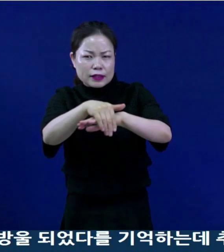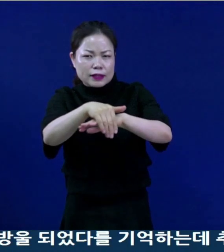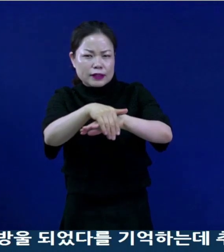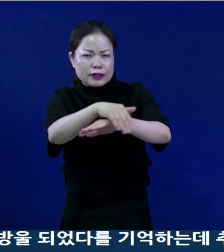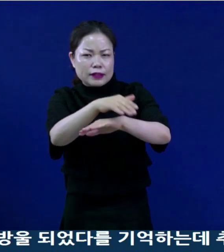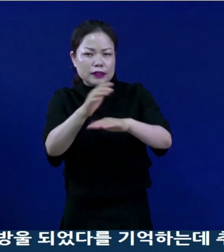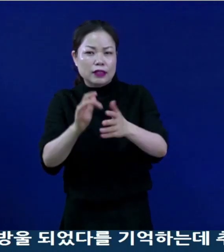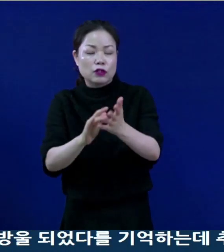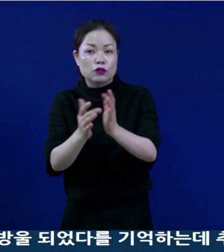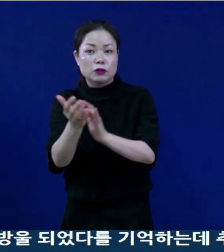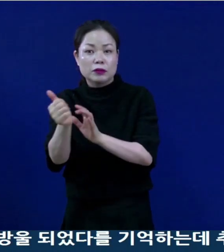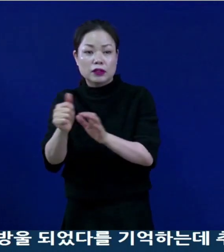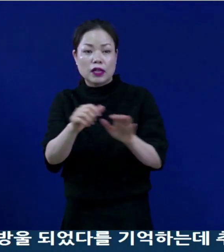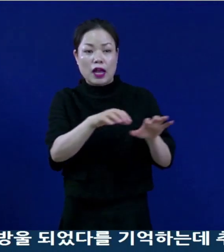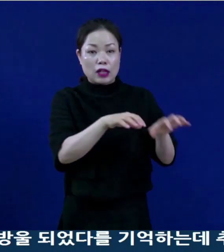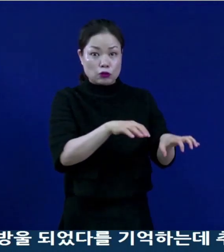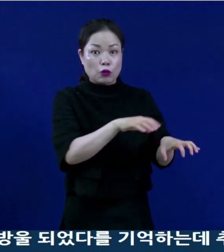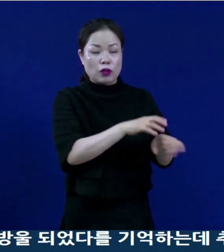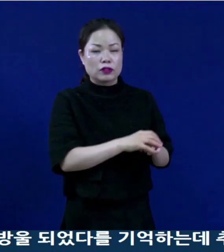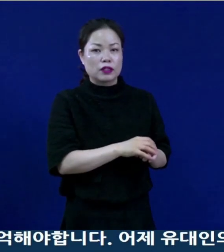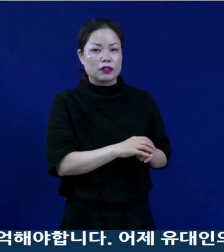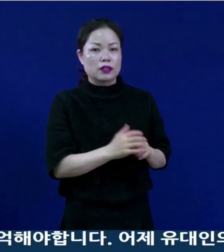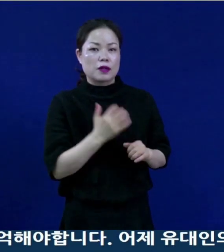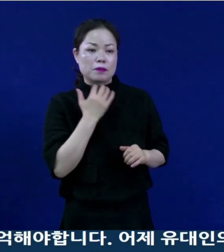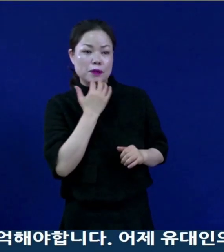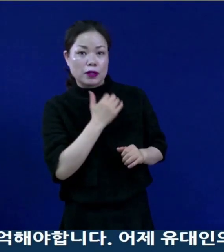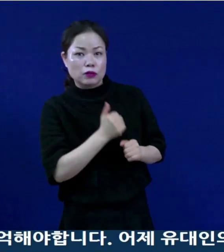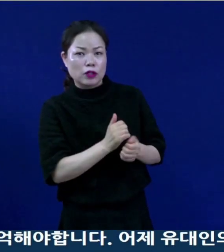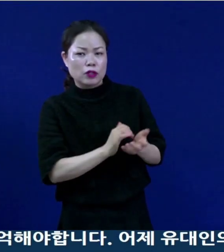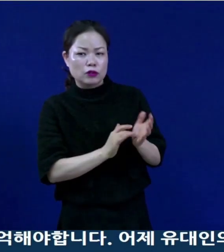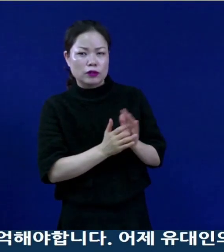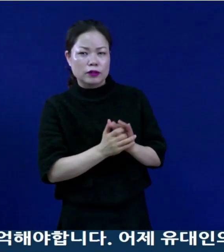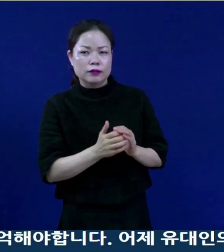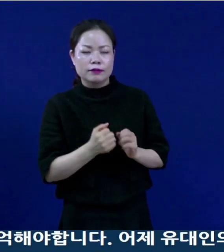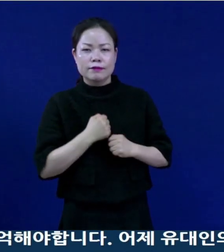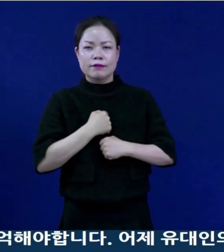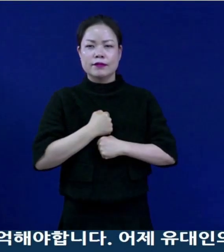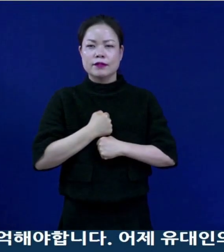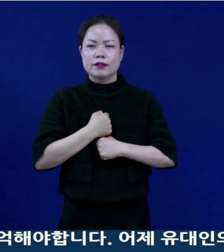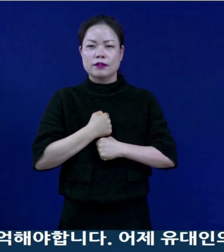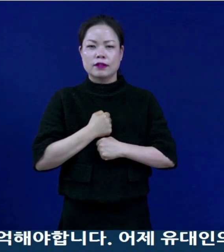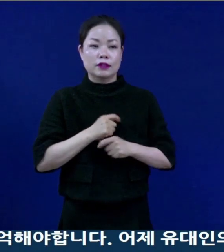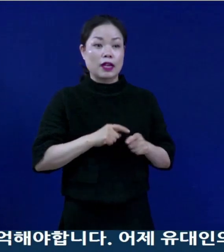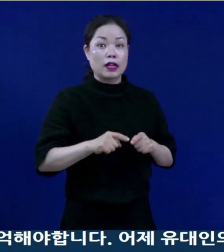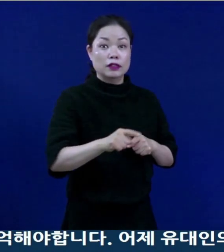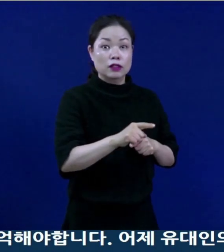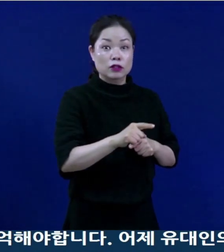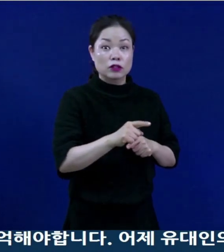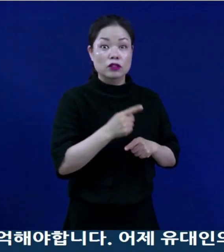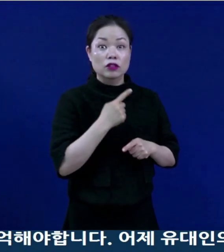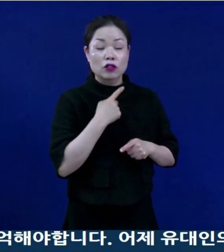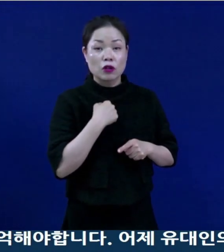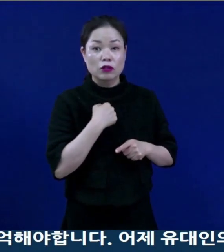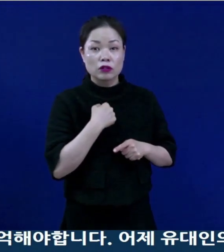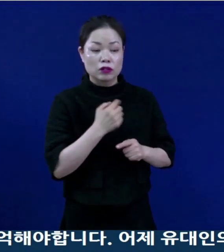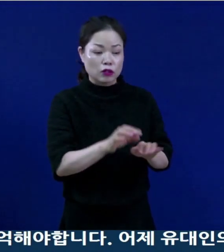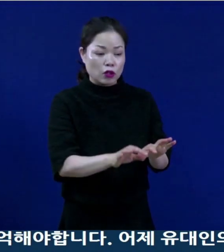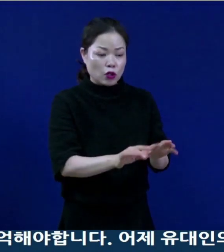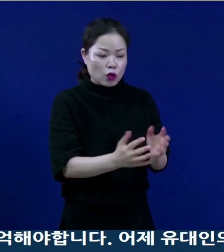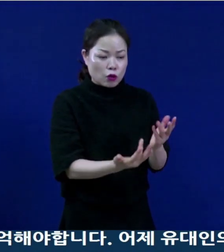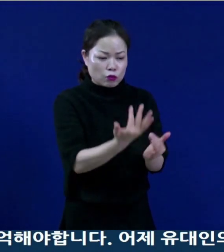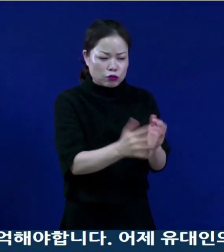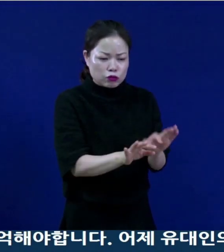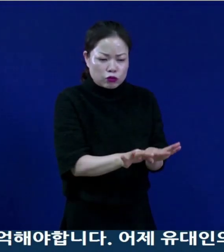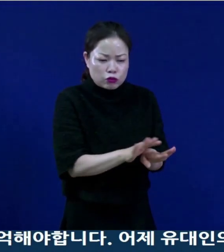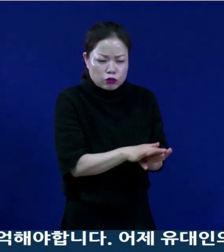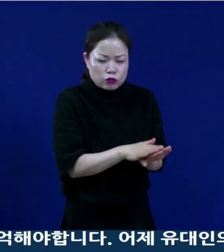코너에 몰리는데, 한쪽에서는 베드로가 예수님 지키겠다고 나섰던 그 베드로가 불 쬐다가